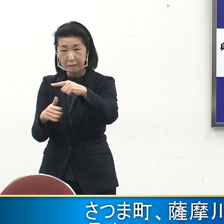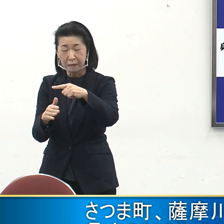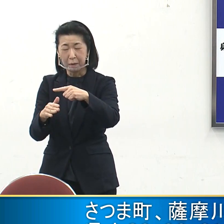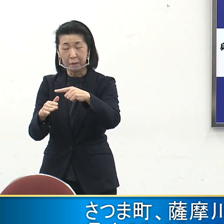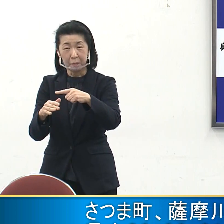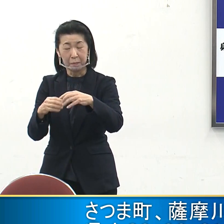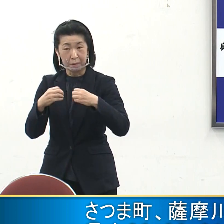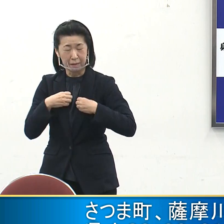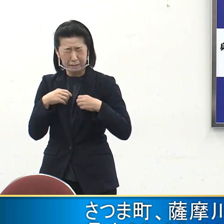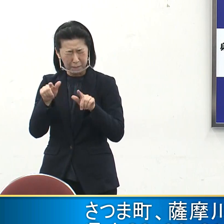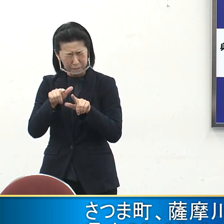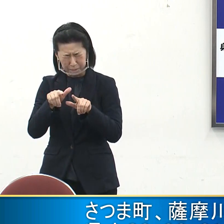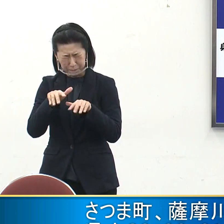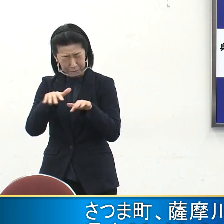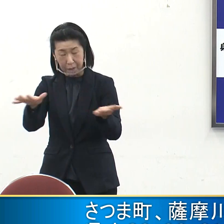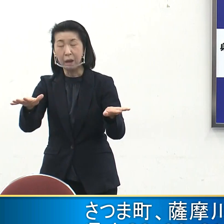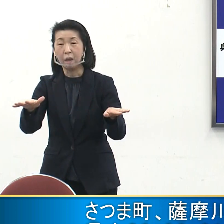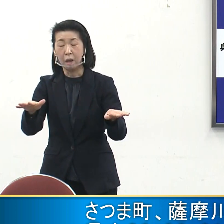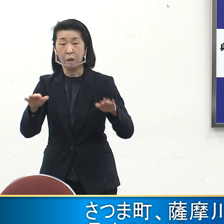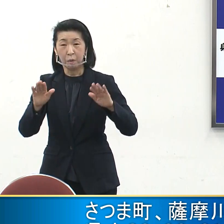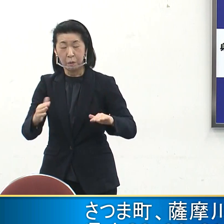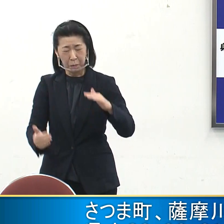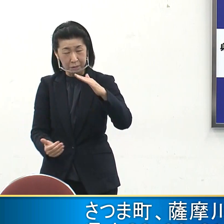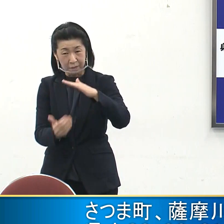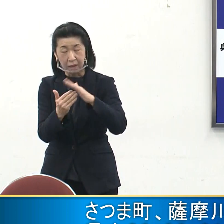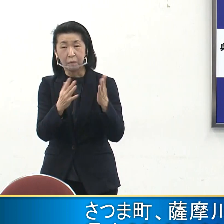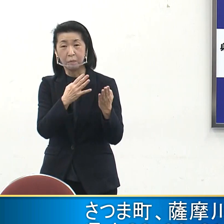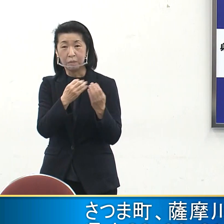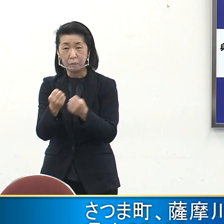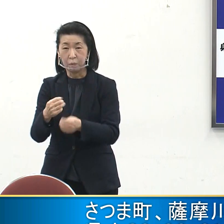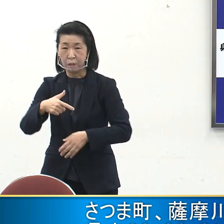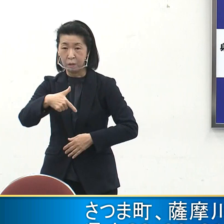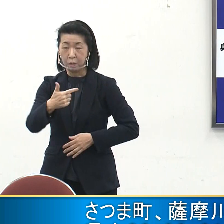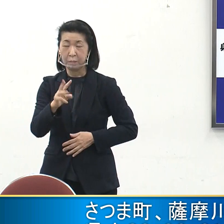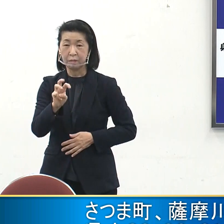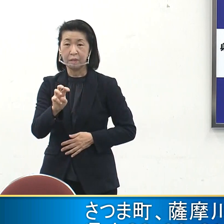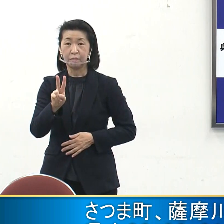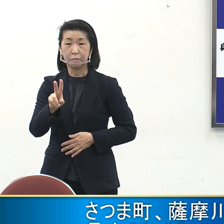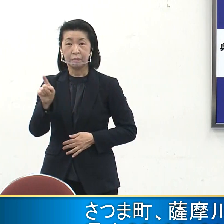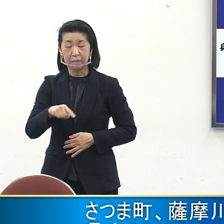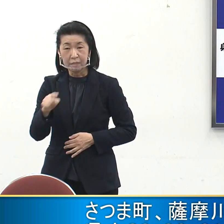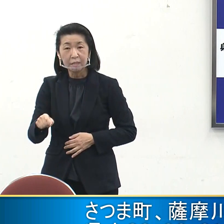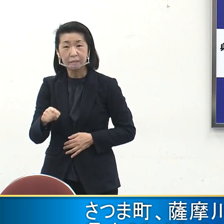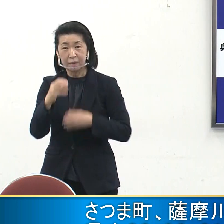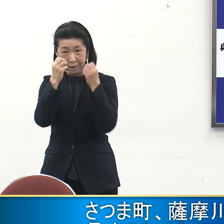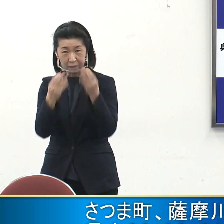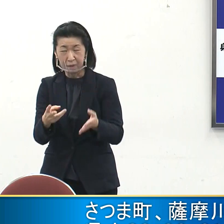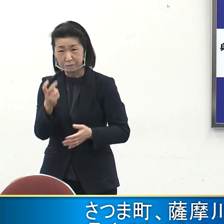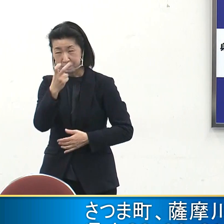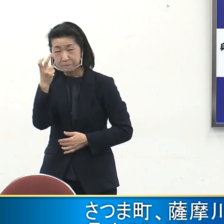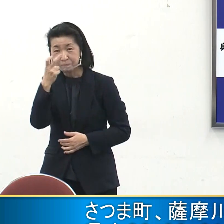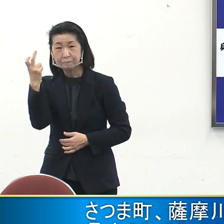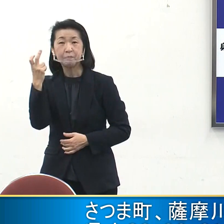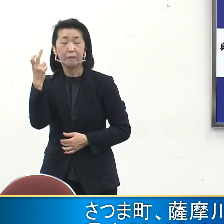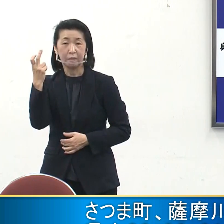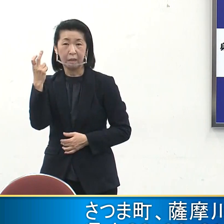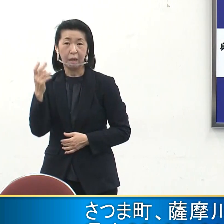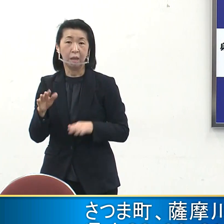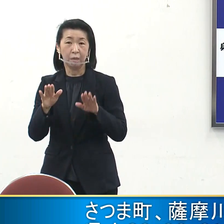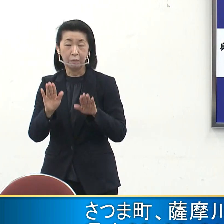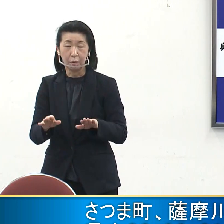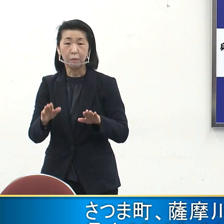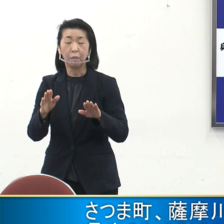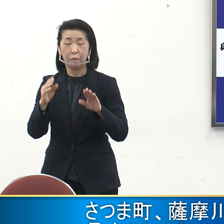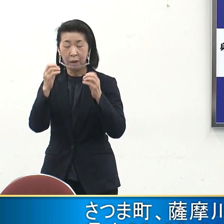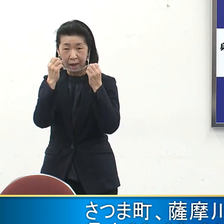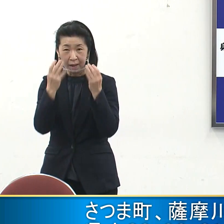急増し、本日過去最多となる632名の新規感染者が発生しております。また本日新たに3件の